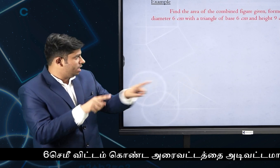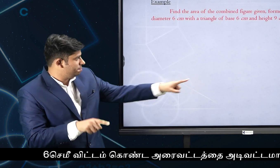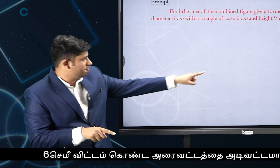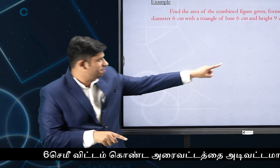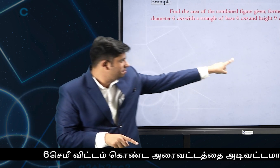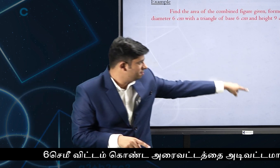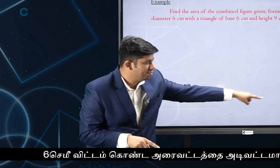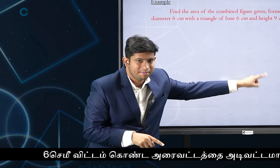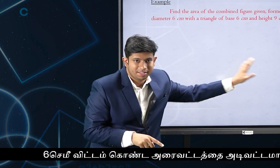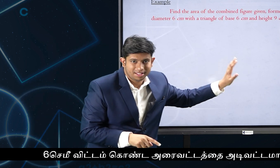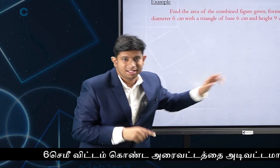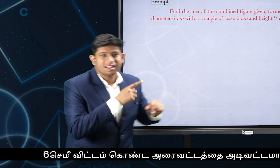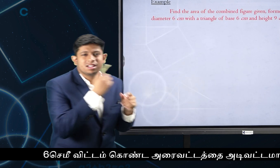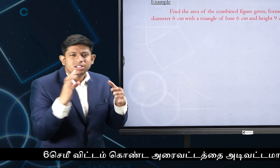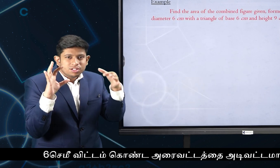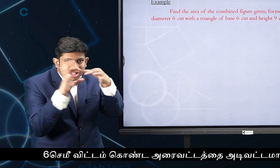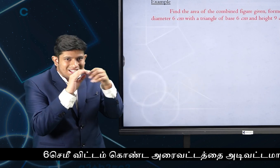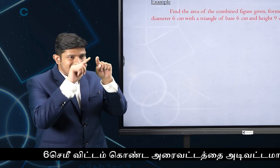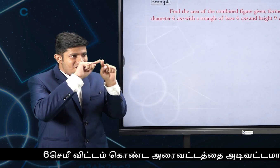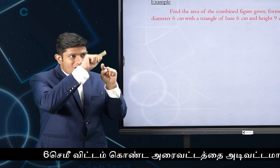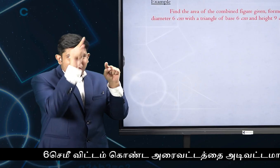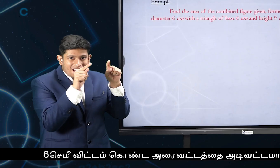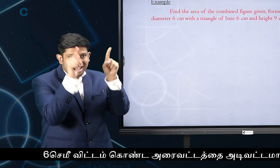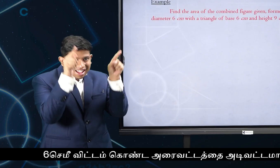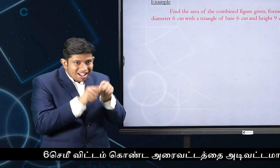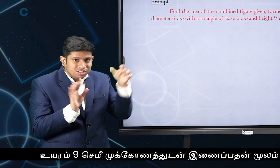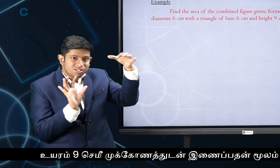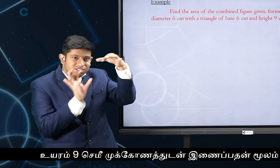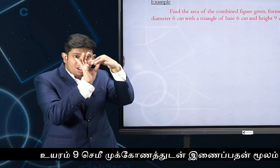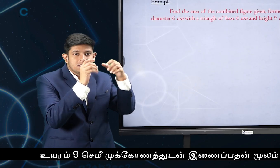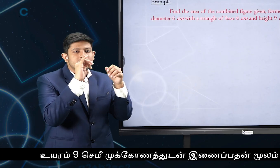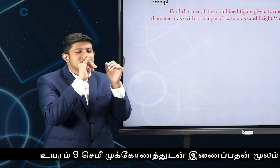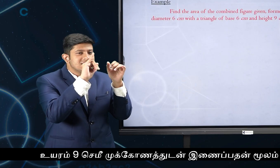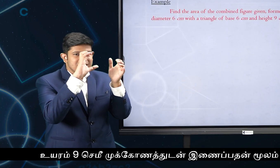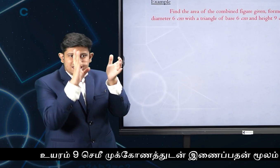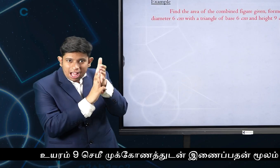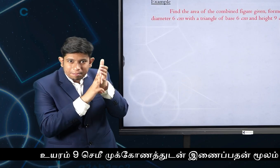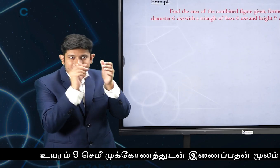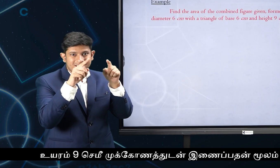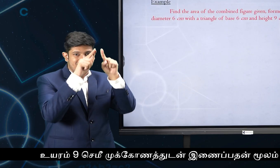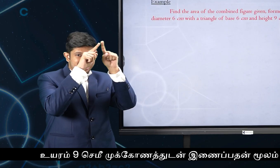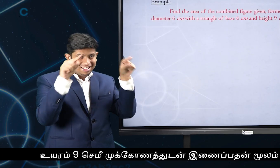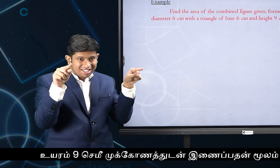அரைவட்டத்தை அடிவட்டமாக 6 சென்டிமீட்டர் மற்றும் உயரம் 9 சென்டிமீட்டர்